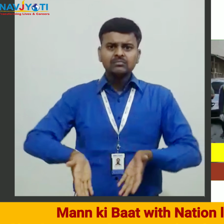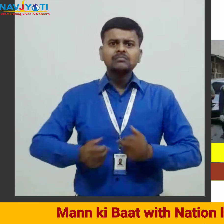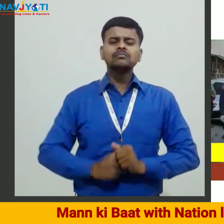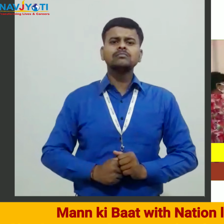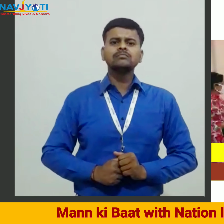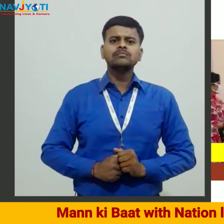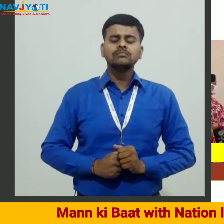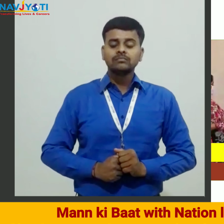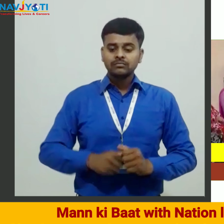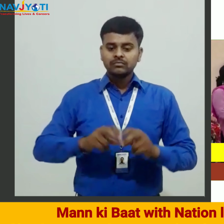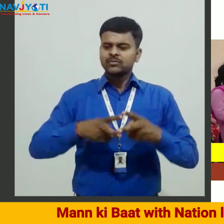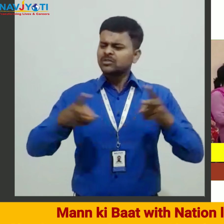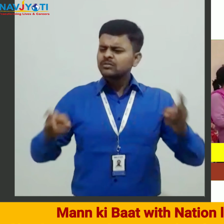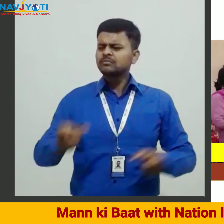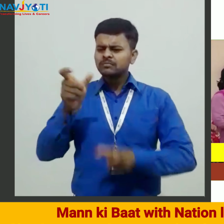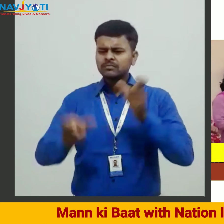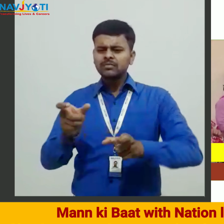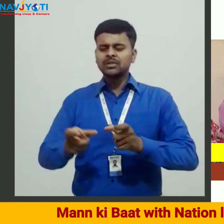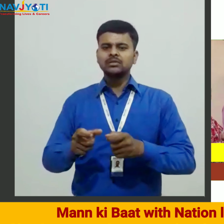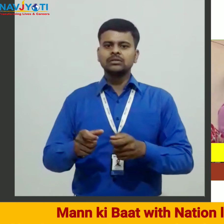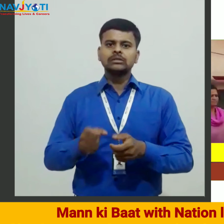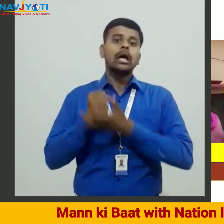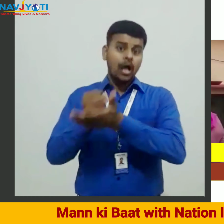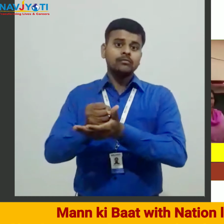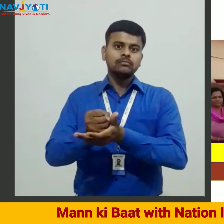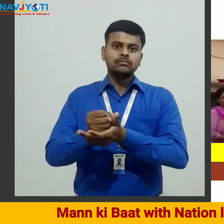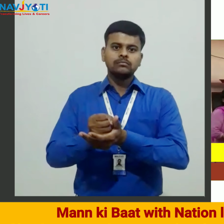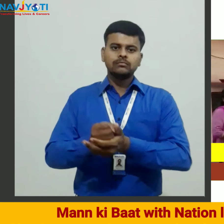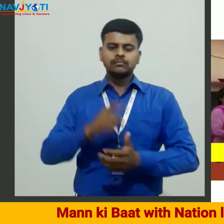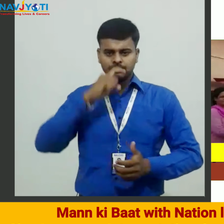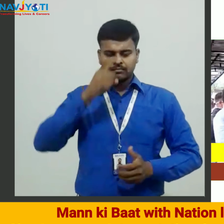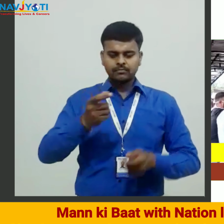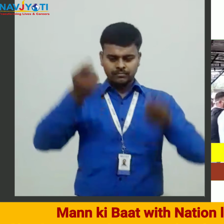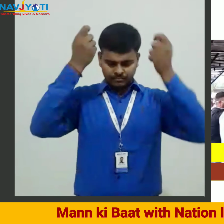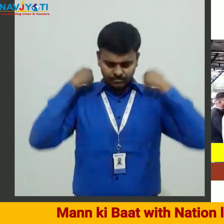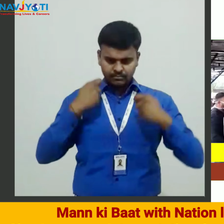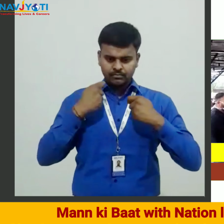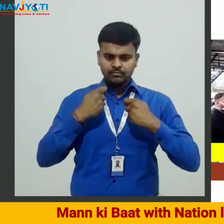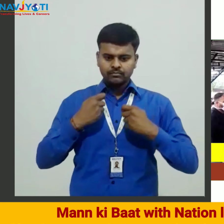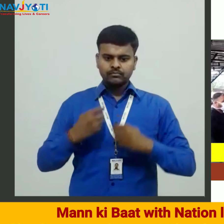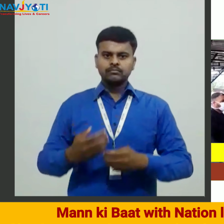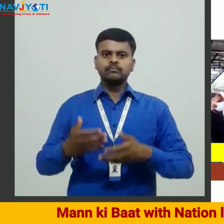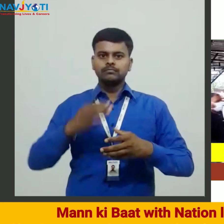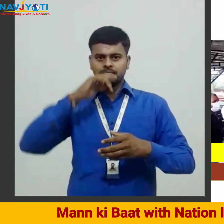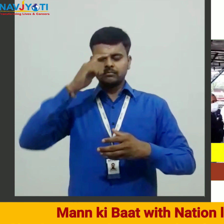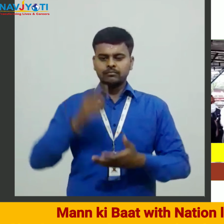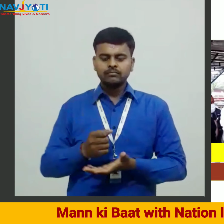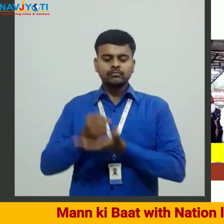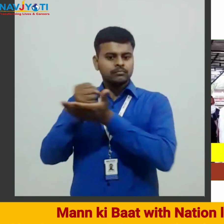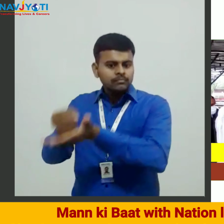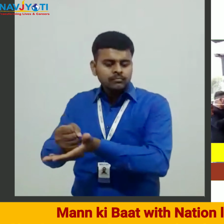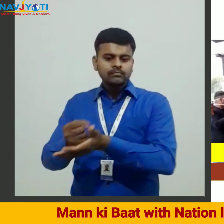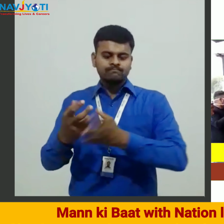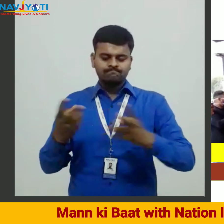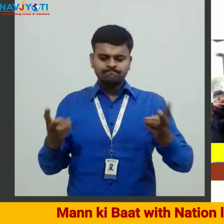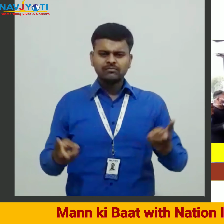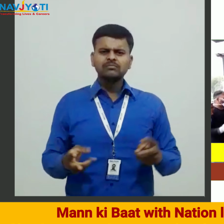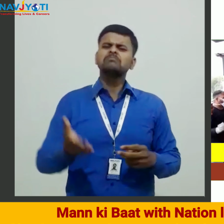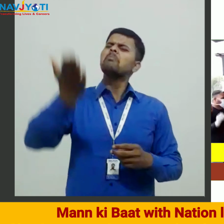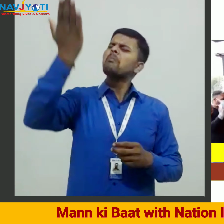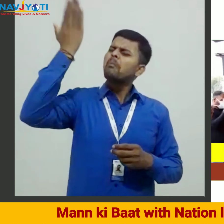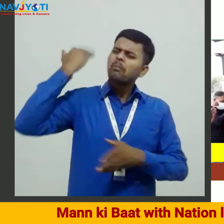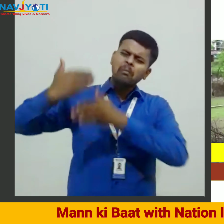थे। डॉक्टर हो, सफाई कर्मी हो, अन्य सेवा करने वाले लोग हो, इतना ही नहीं,